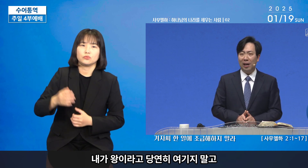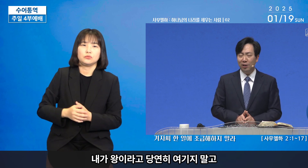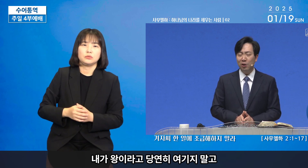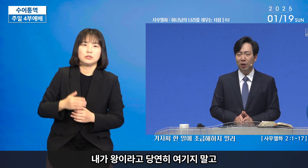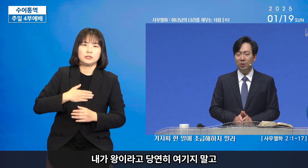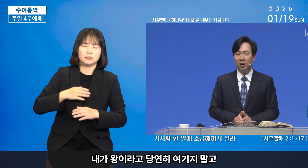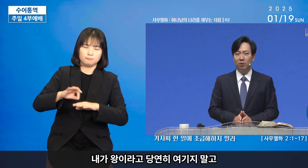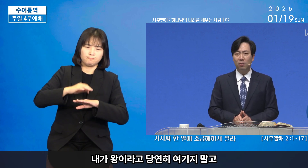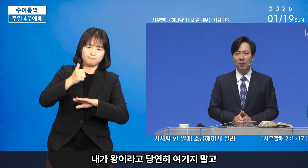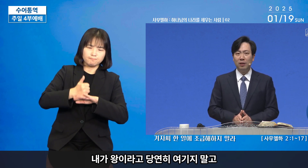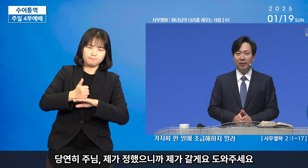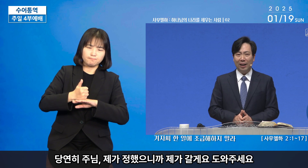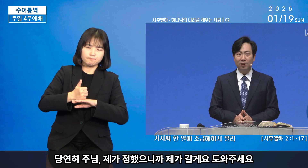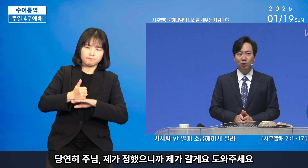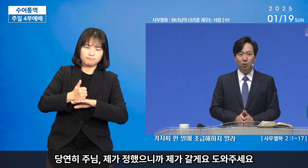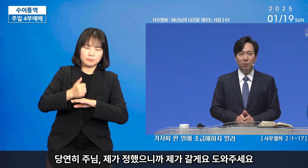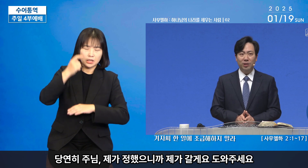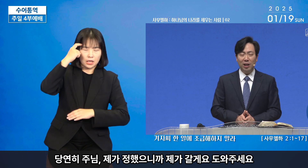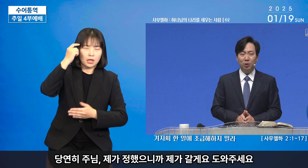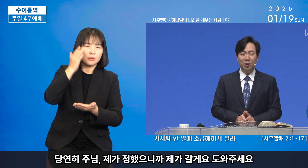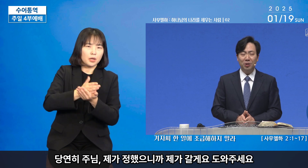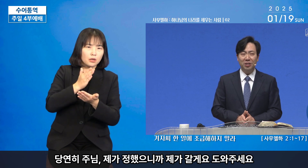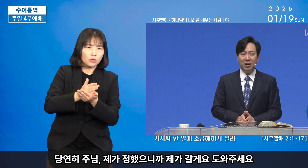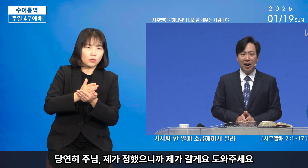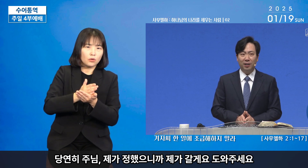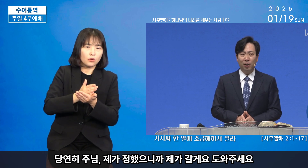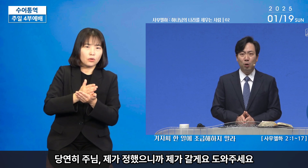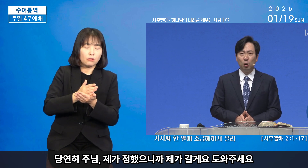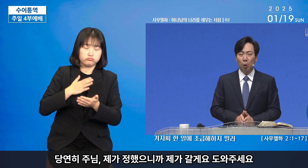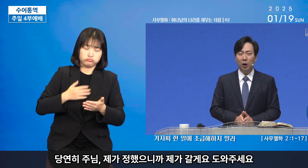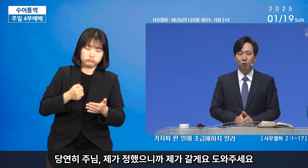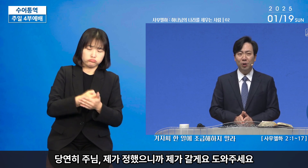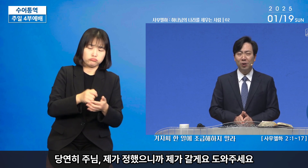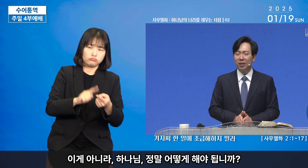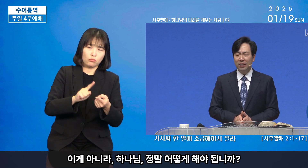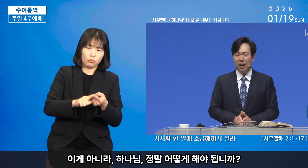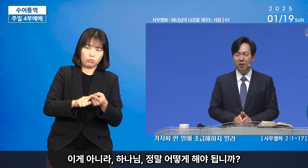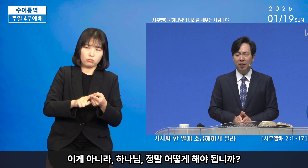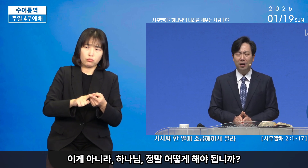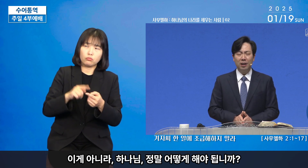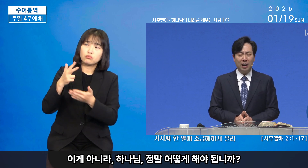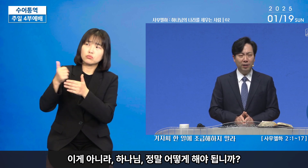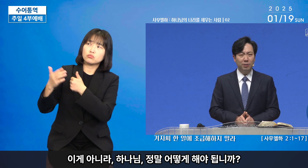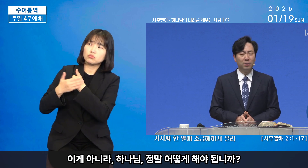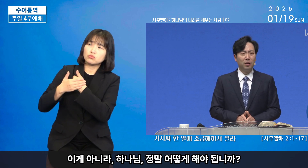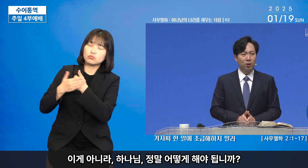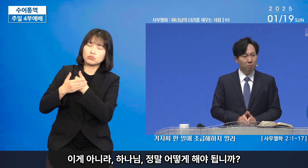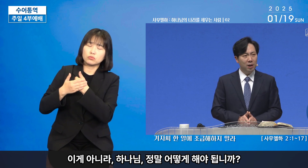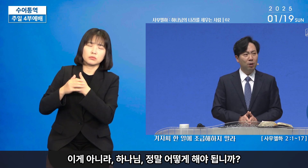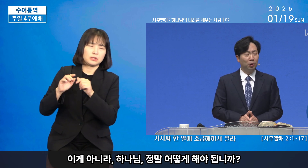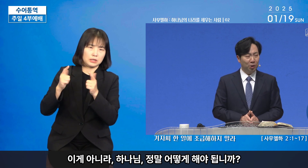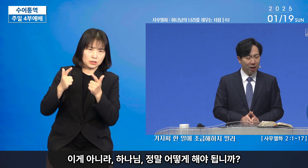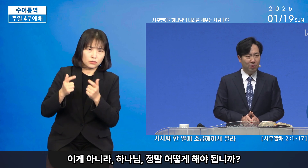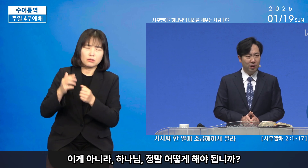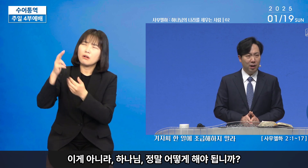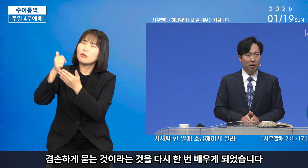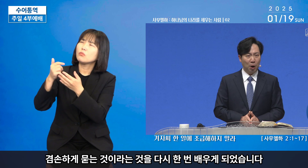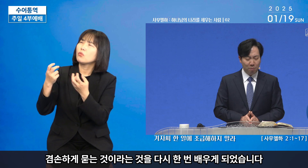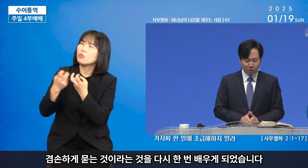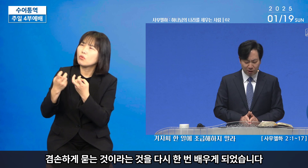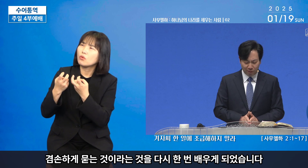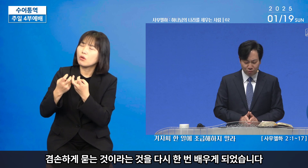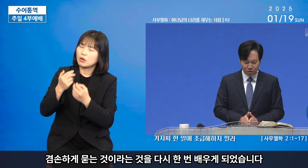왕이라고 당연히 여기지 말고 당연히 주님 제가 정했으니까 제가 갈게요, 도와주세요, 이게 아니라 하나님 정말 어떻게 해야